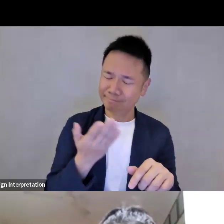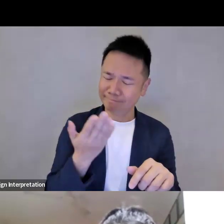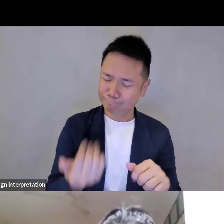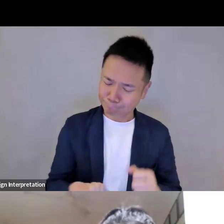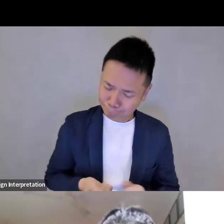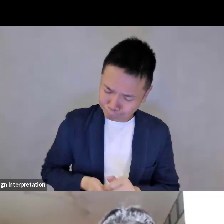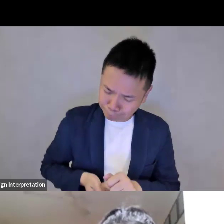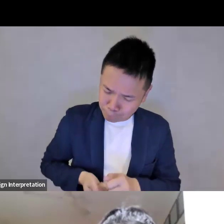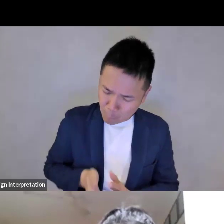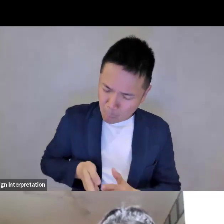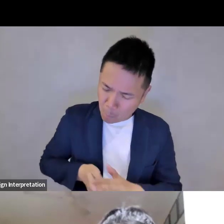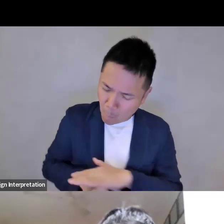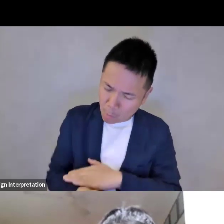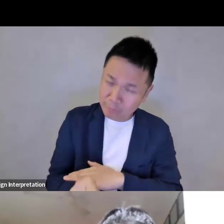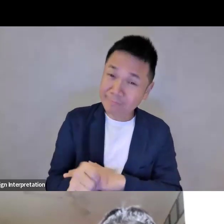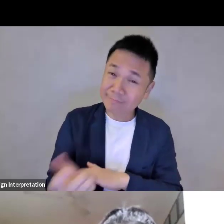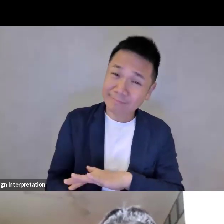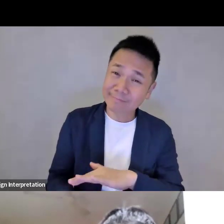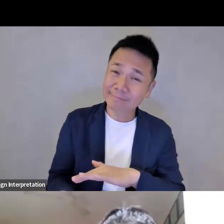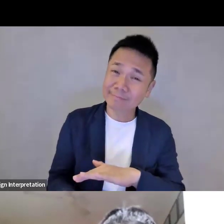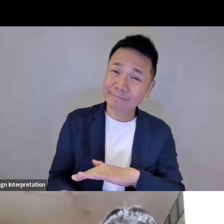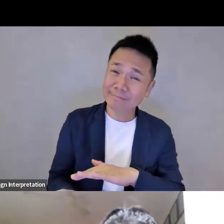我现在可以说的就是说，